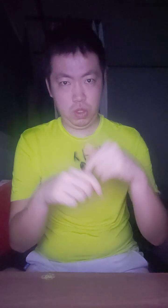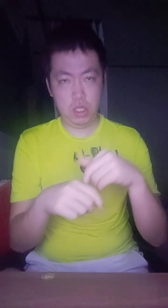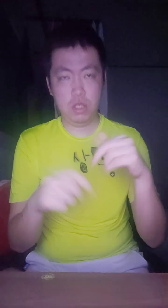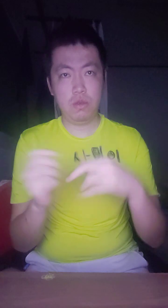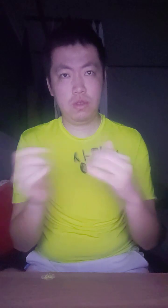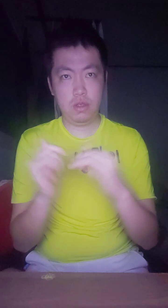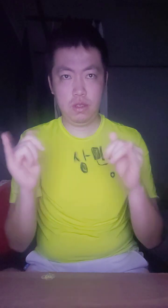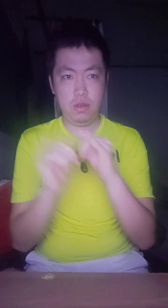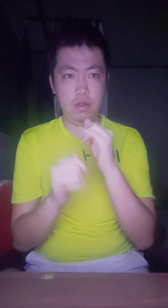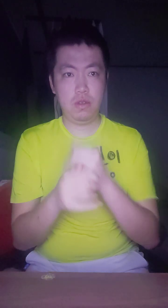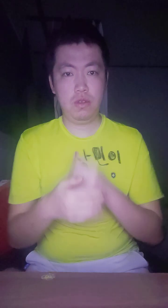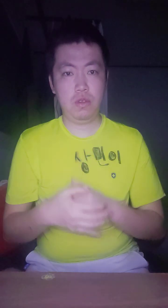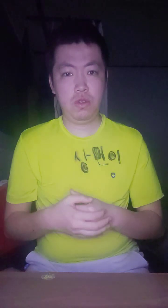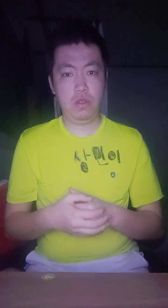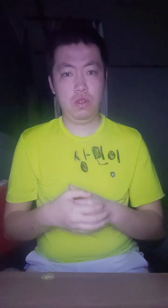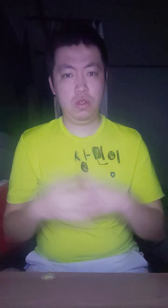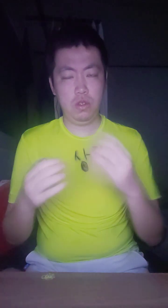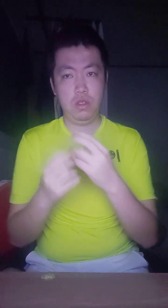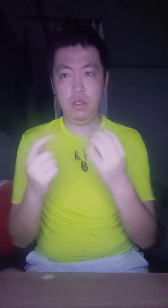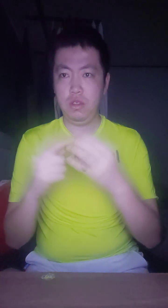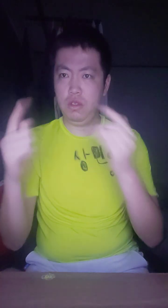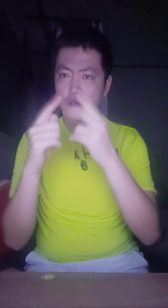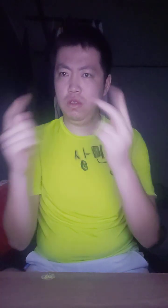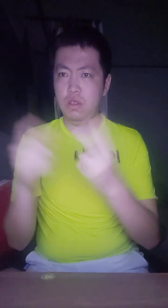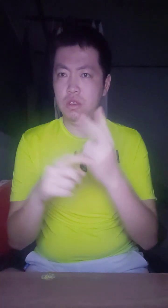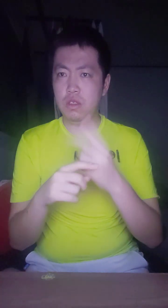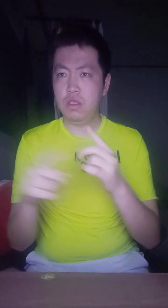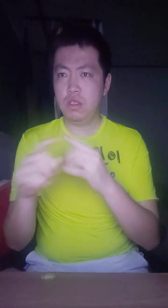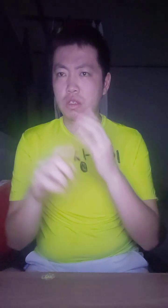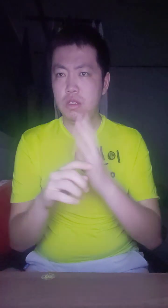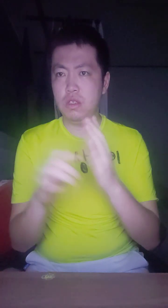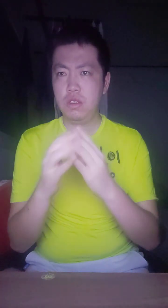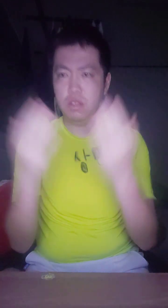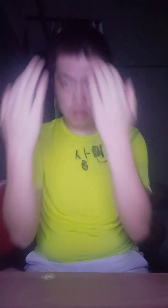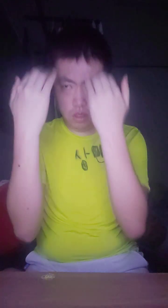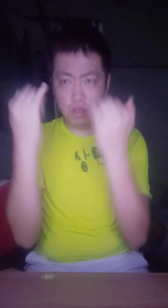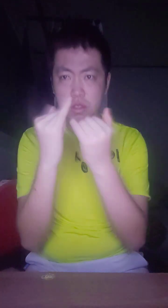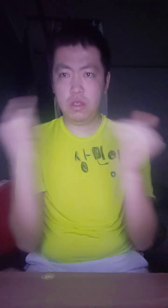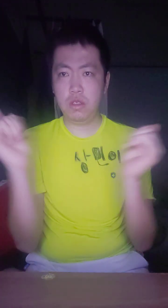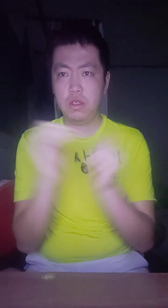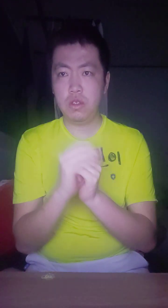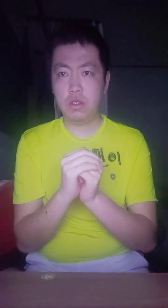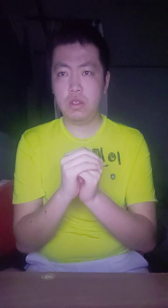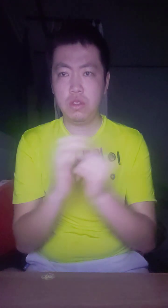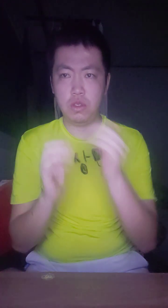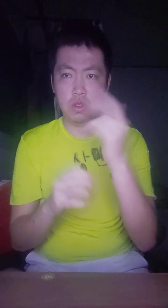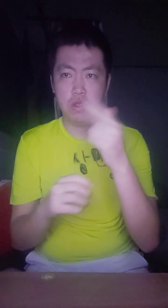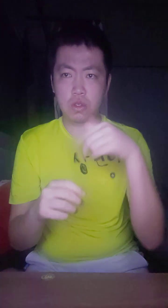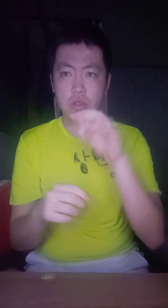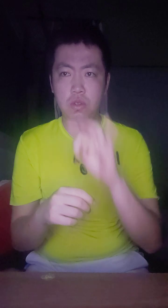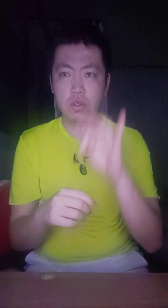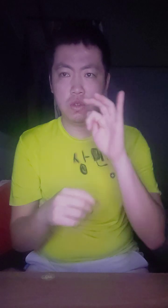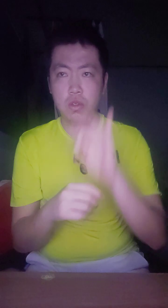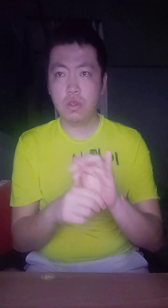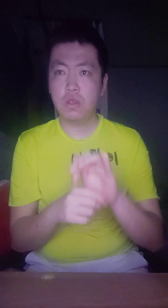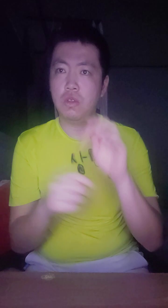며칠이 걸립니다. 다음 주에도 전기 없이는 못 버틸 폭염이 이어질 전망이라 한전은 우선 임시로 전기를 쓸 수